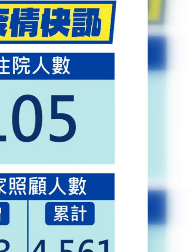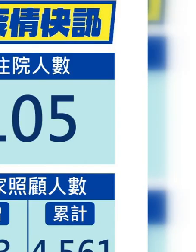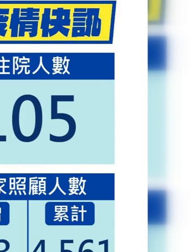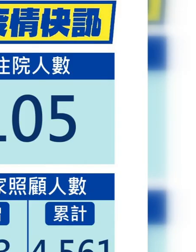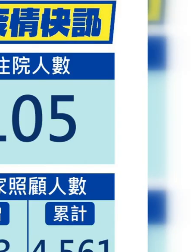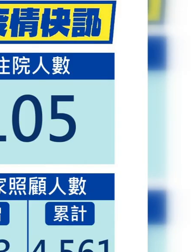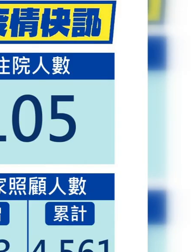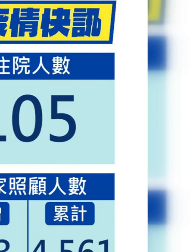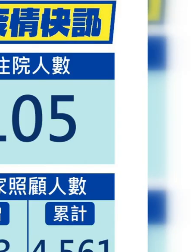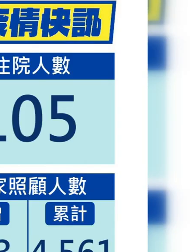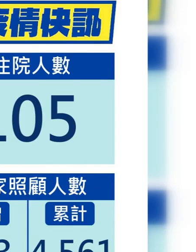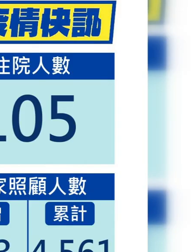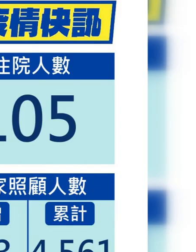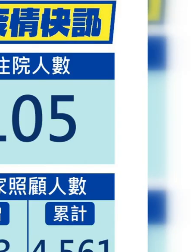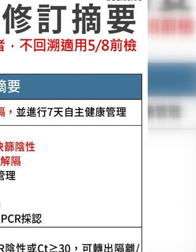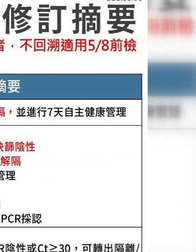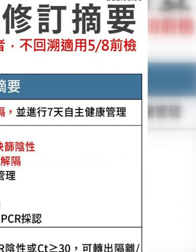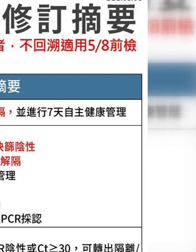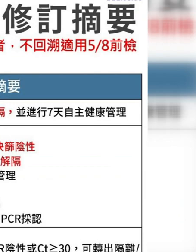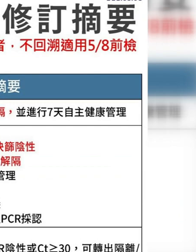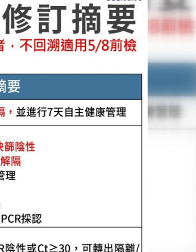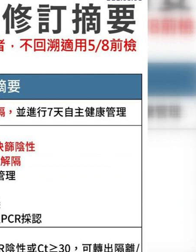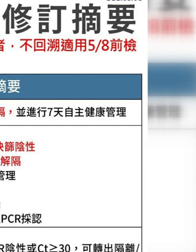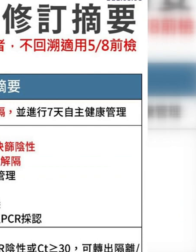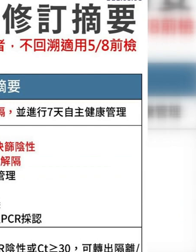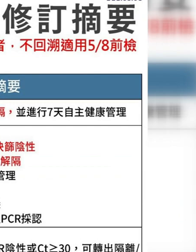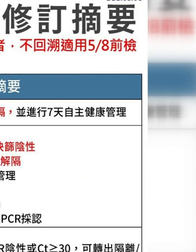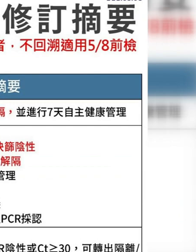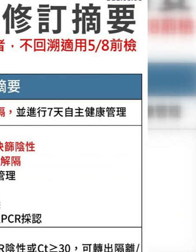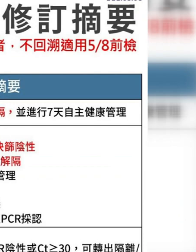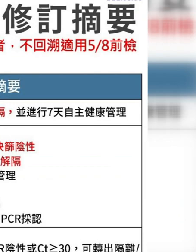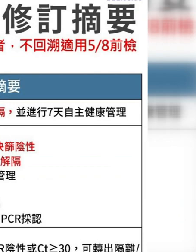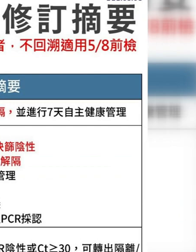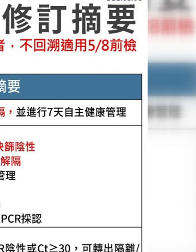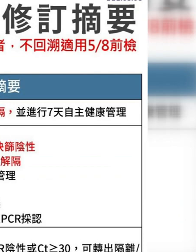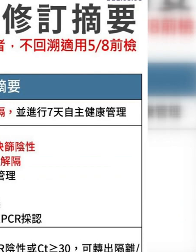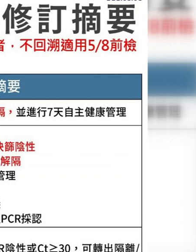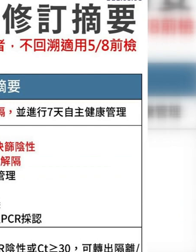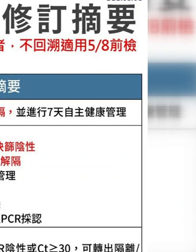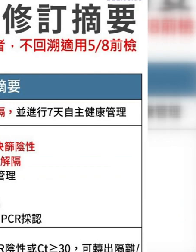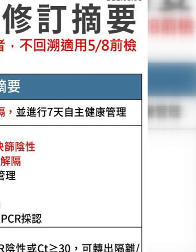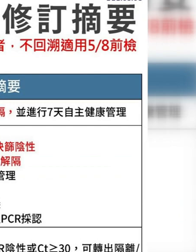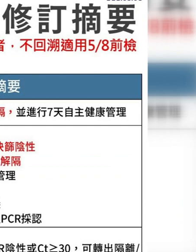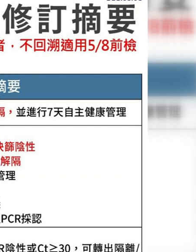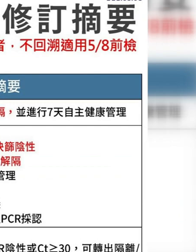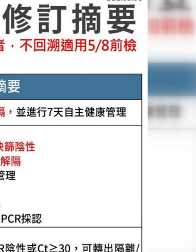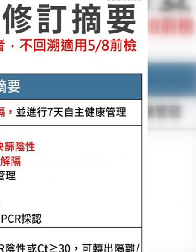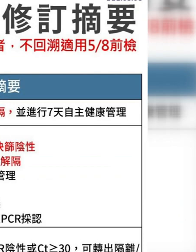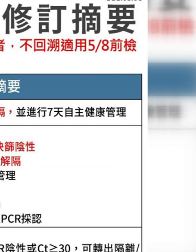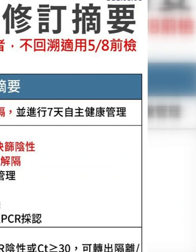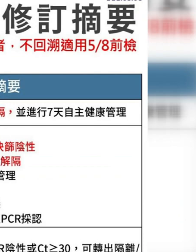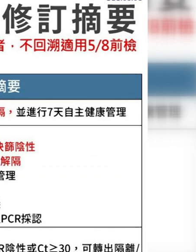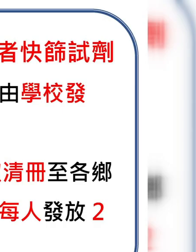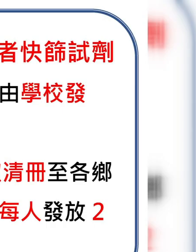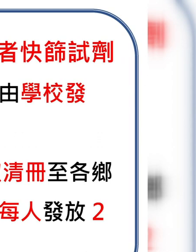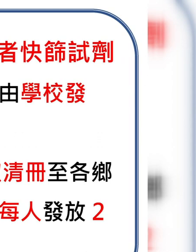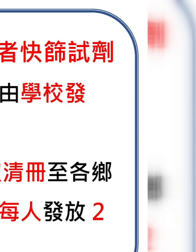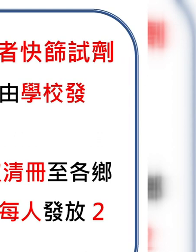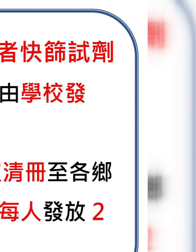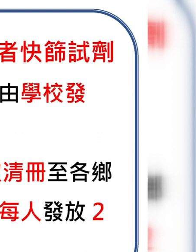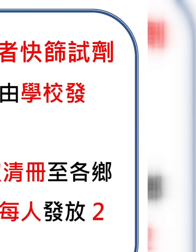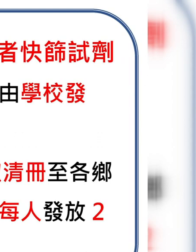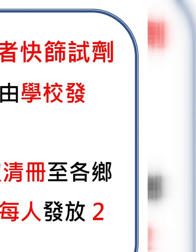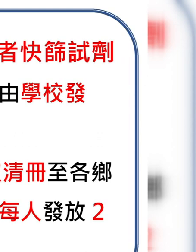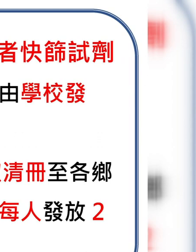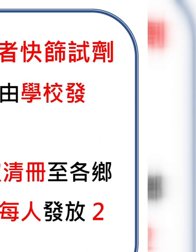案，中央自8日起调整校园防疫措施，针对学生3日防疫假者，花莲政府额外提供家用快筛试剂，供